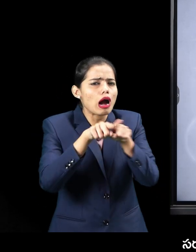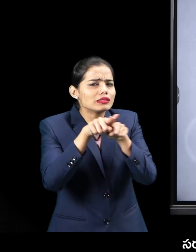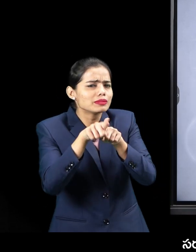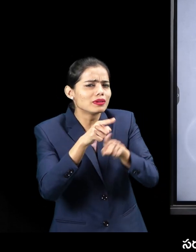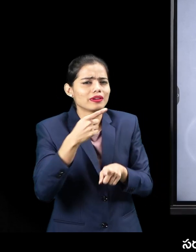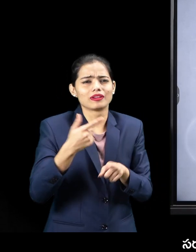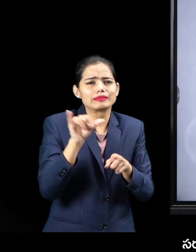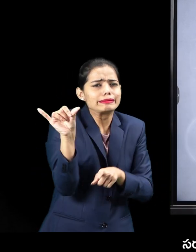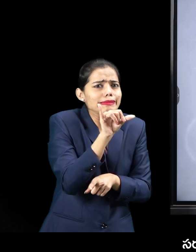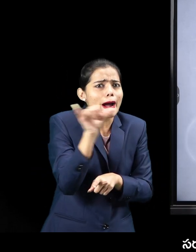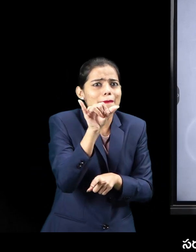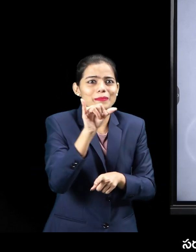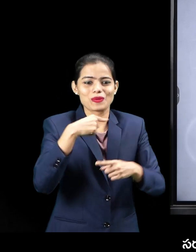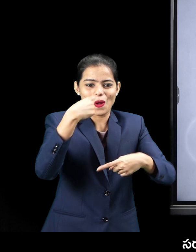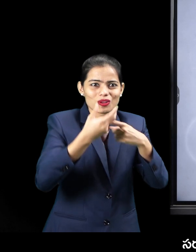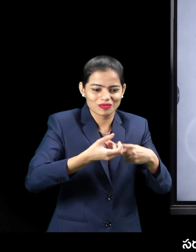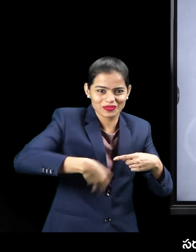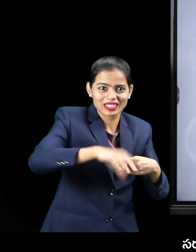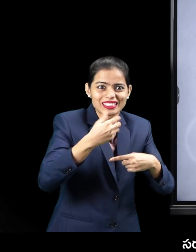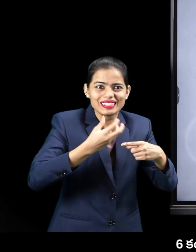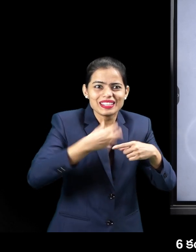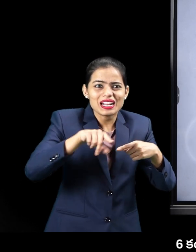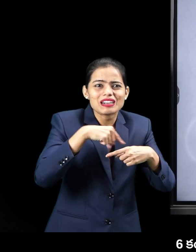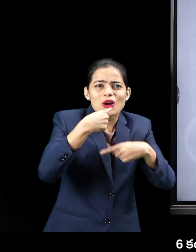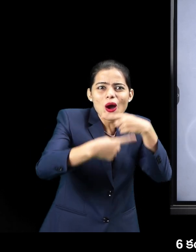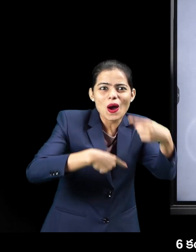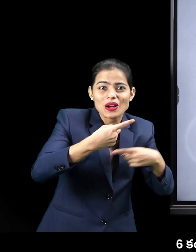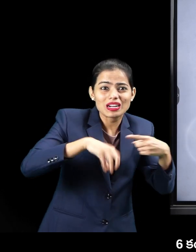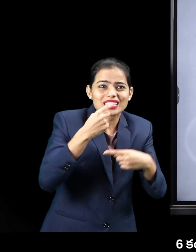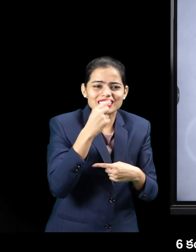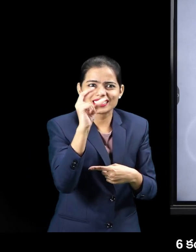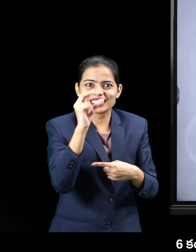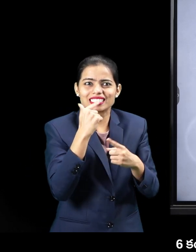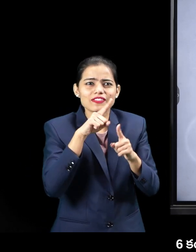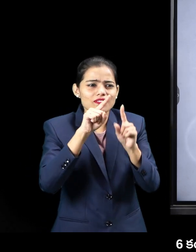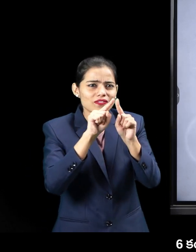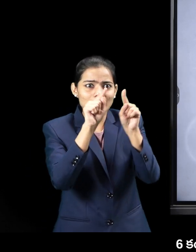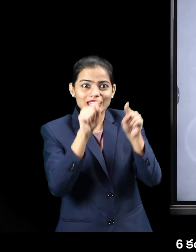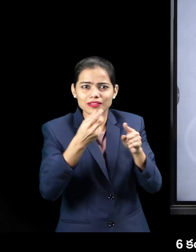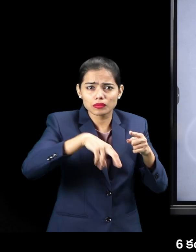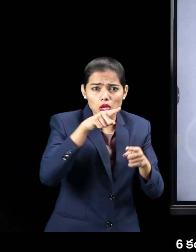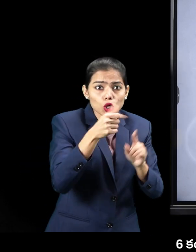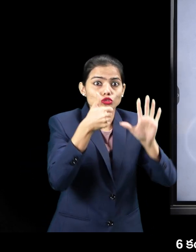సరసమైన 6. సైడ్ డైని రోలింగ్ చేయటం మరియు 6 కంటే ఎక్కువ సంఖ్యను పొందటం వంటి